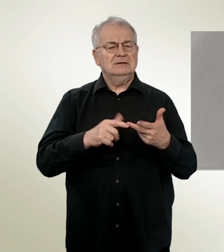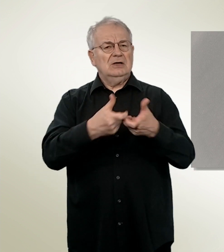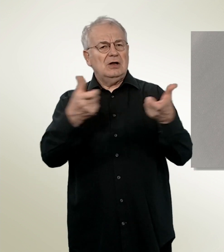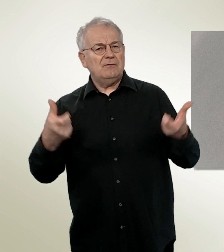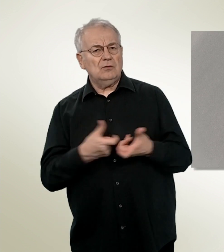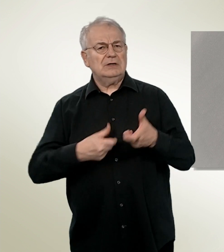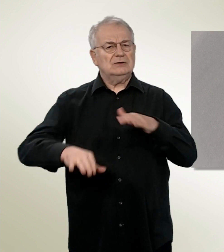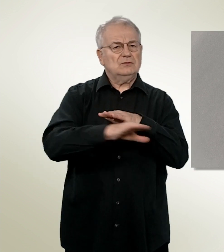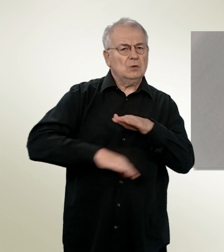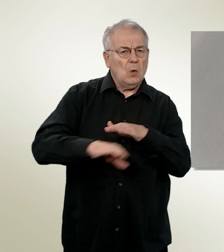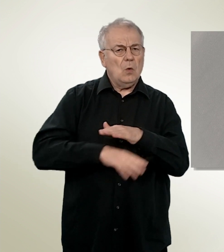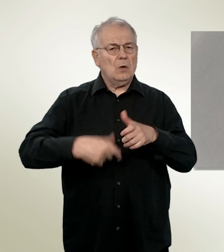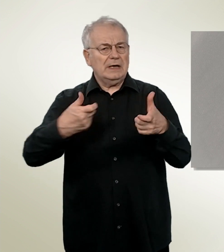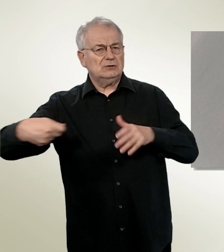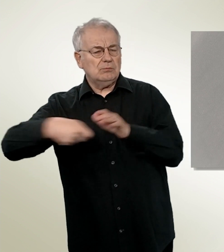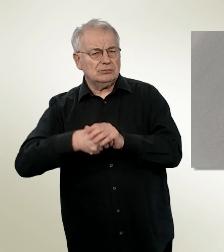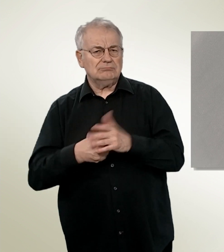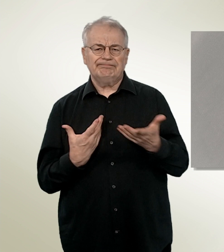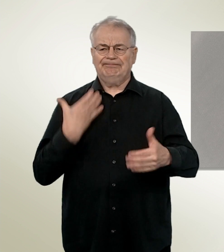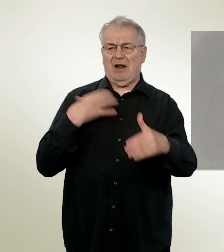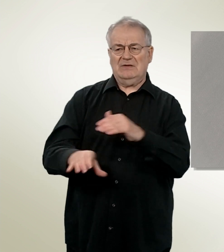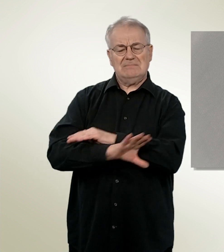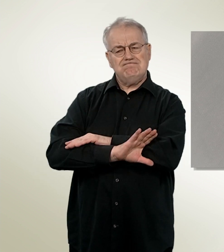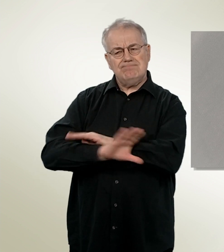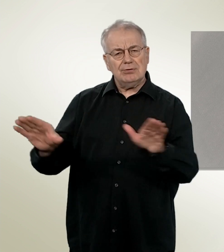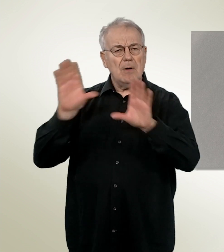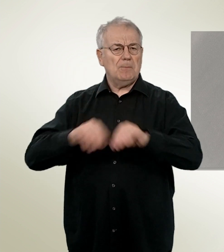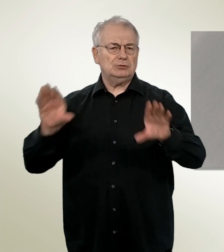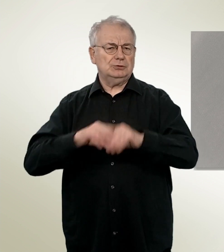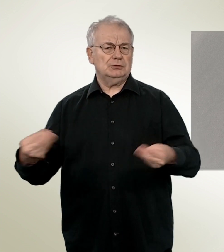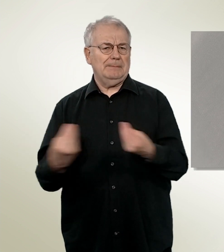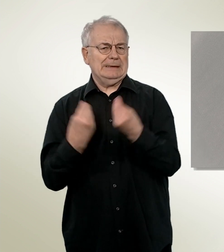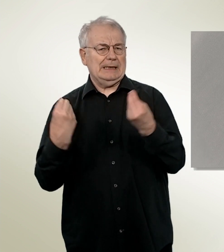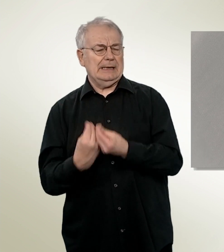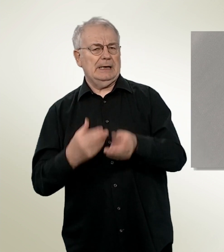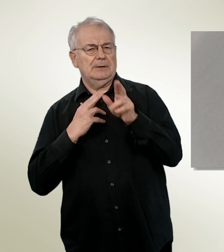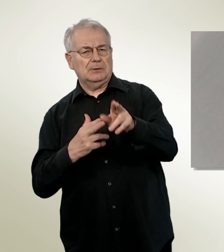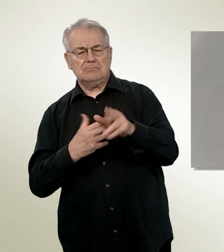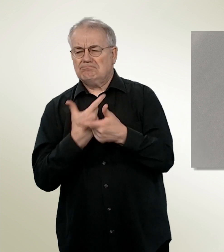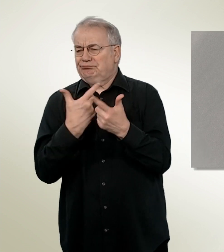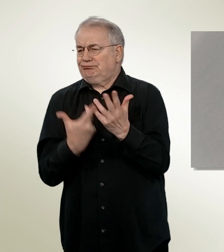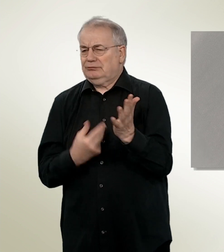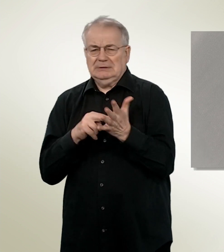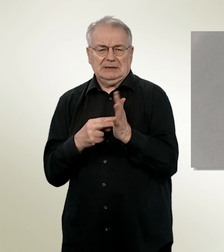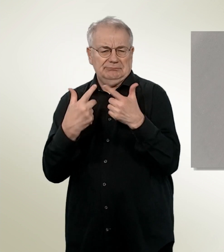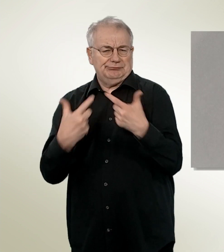et les caisses de pension n'investissent plus dans la production de matériel de guerre de quelque manière que ce soit. Cela